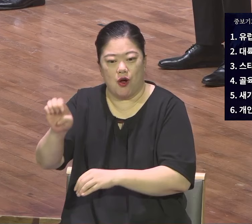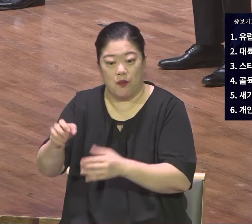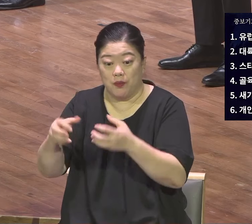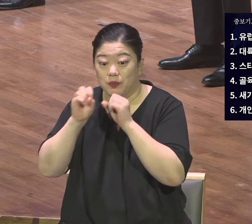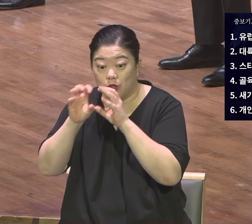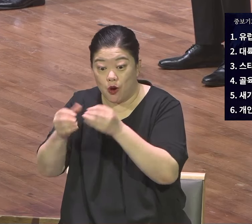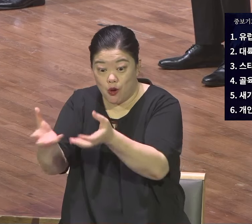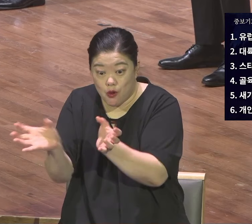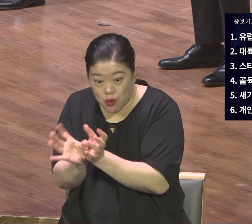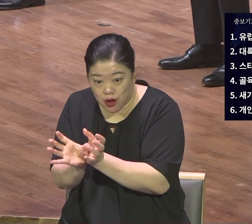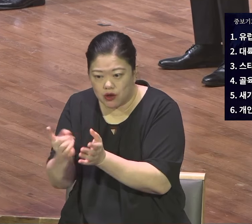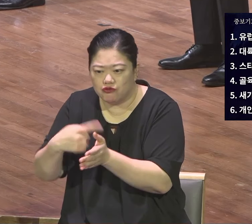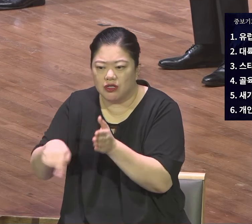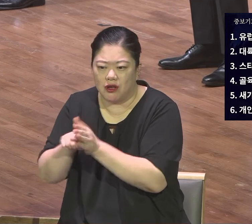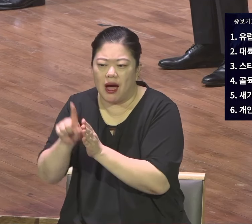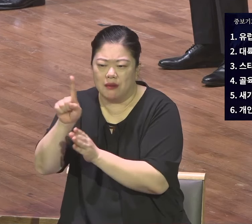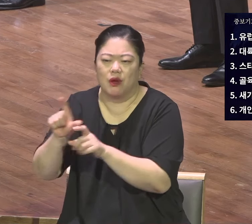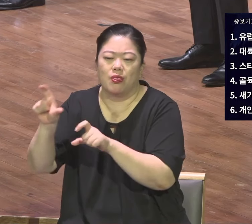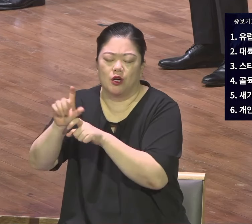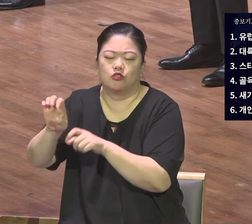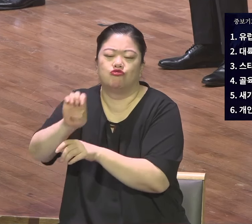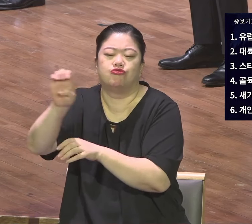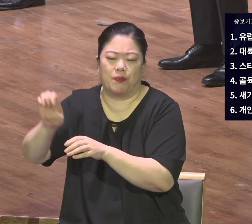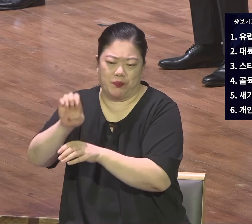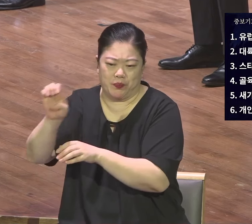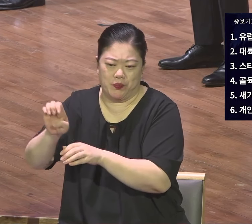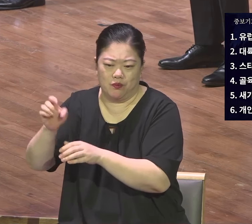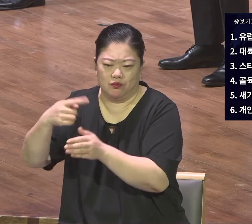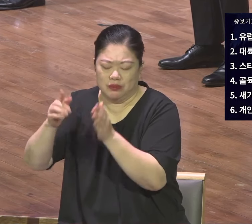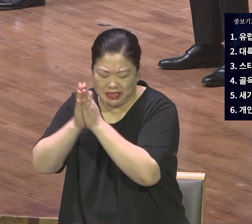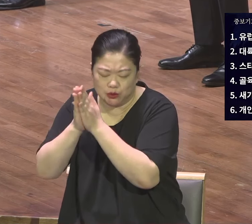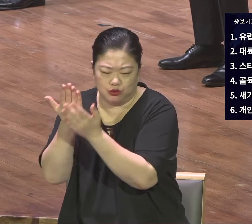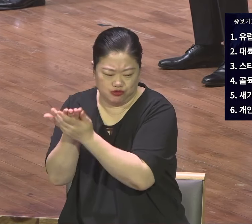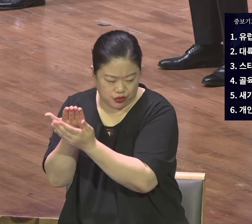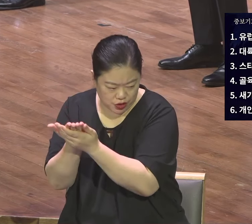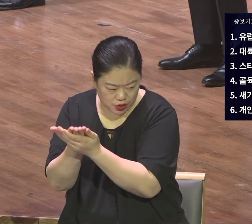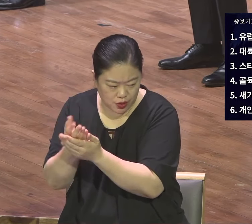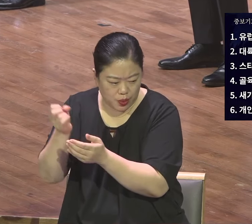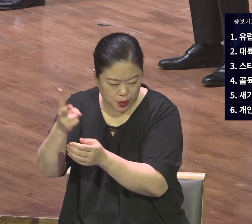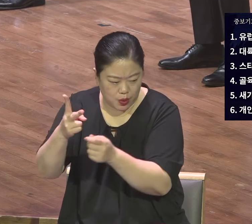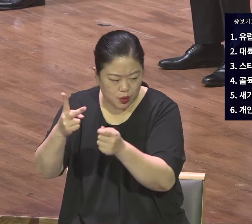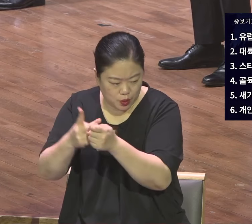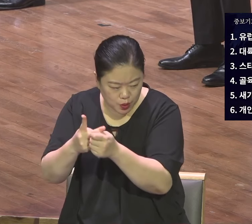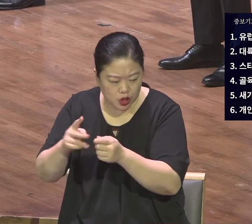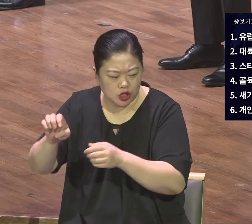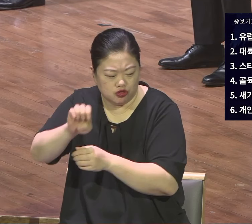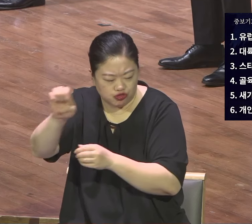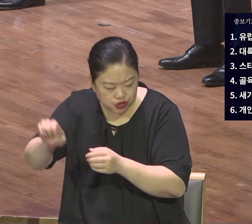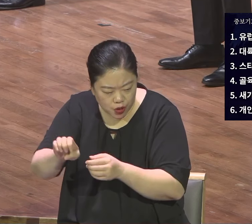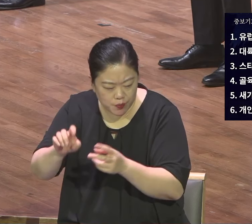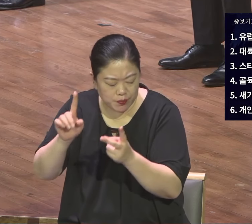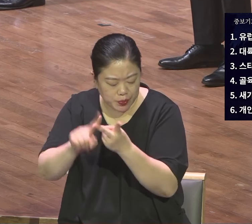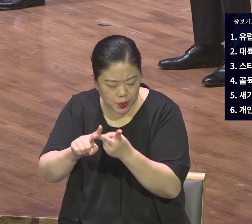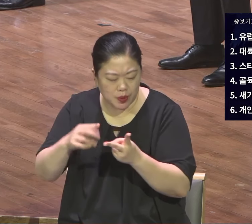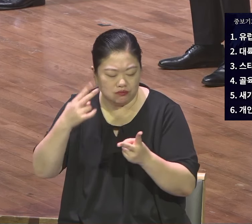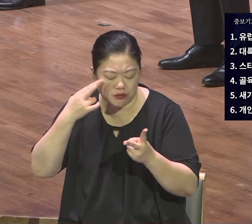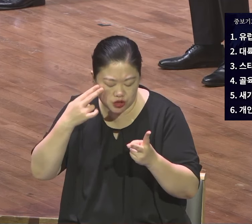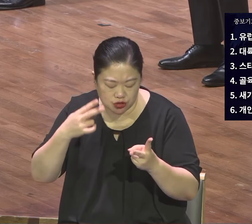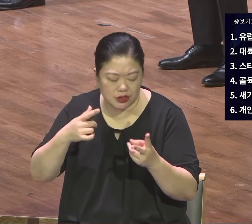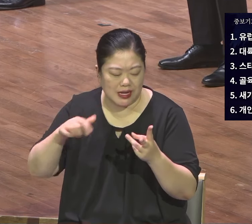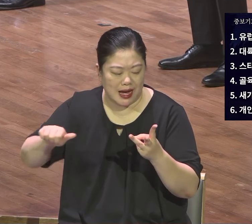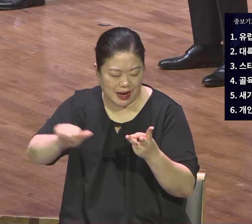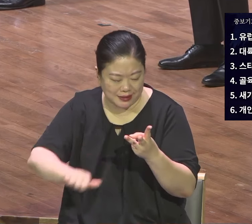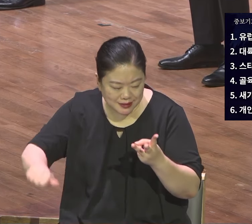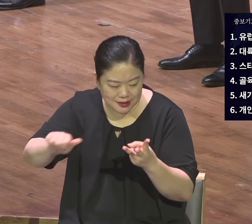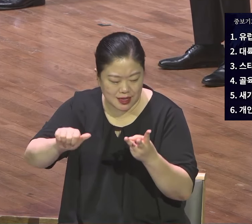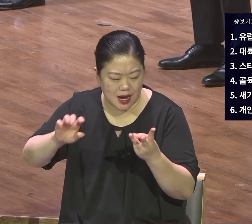시작된 우리 유럽에 다시 한번 원색복음이 증거되게 하여 주시옵소서. 우리 대륙별 국가 연합선교회 원리스를 위해서